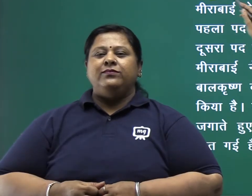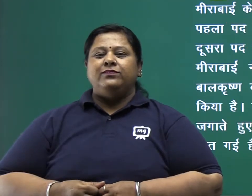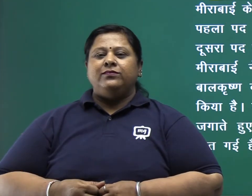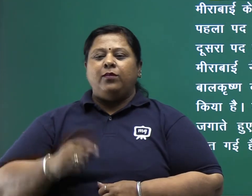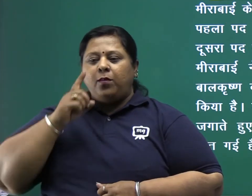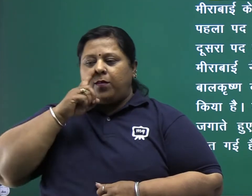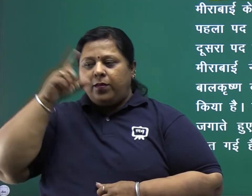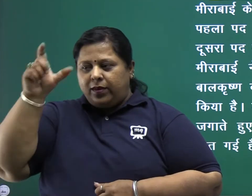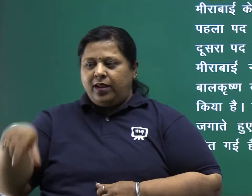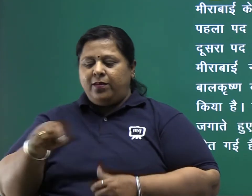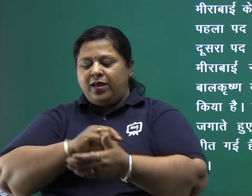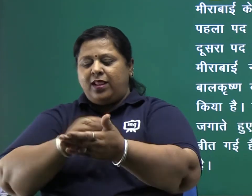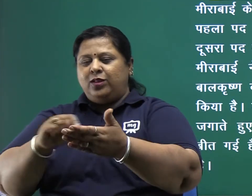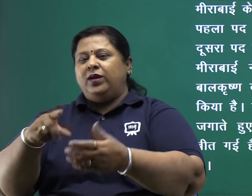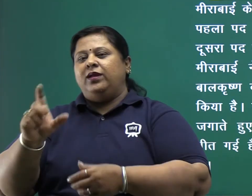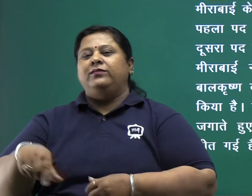मीराबाई द्वारा